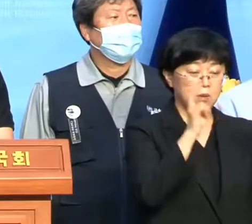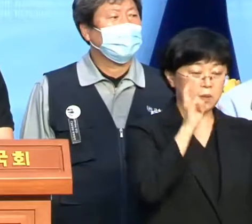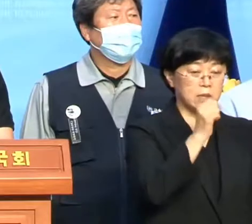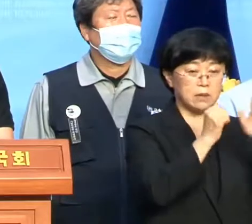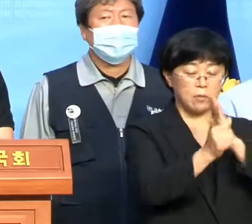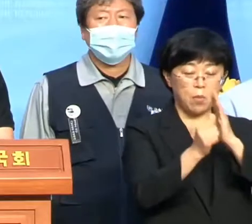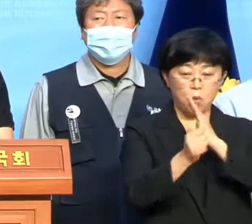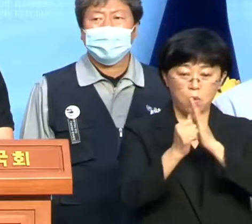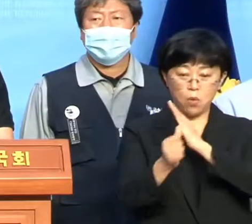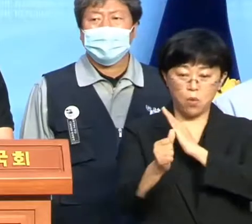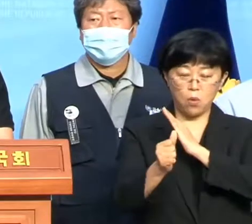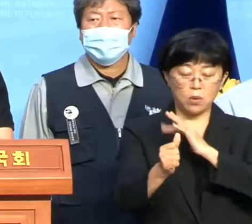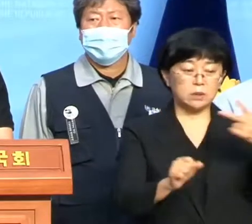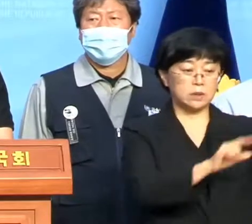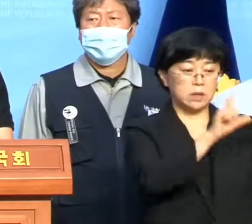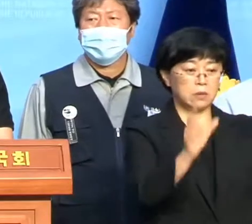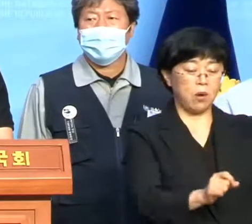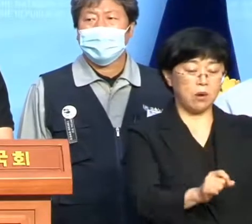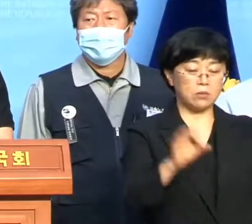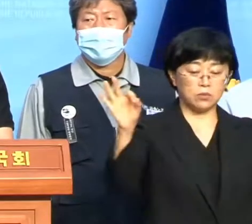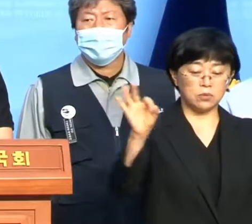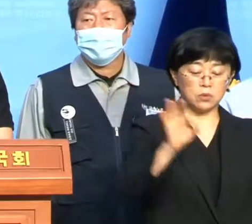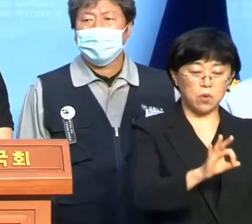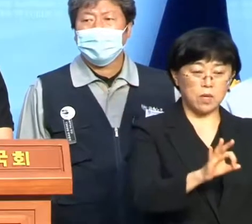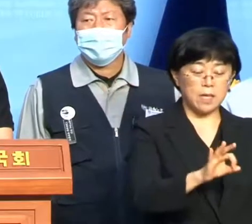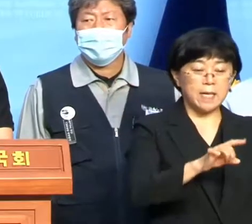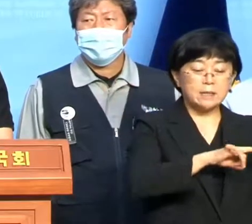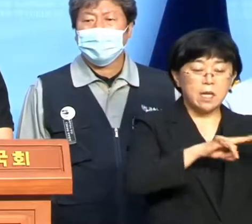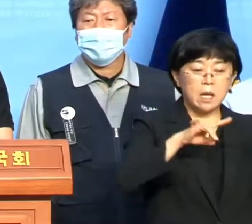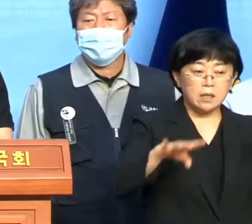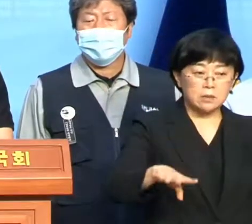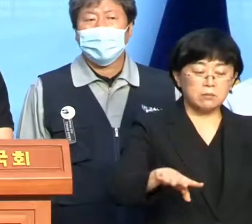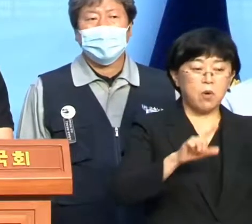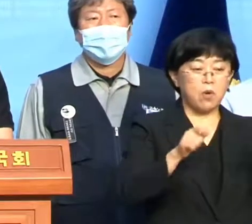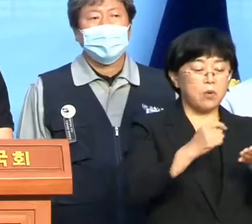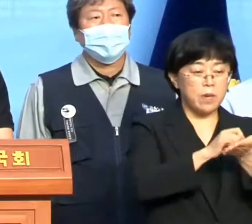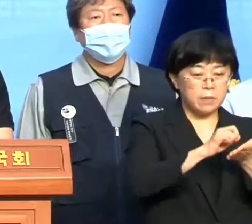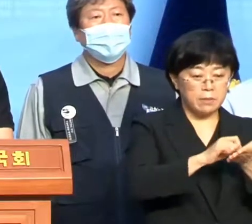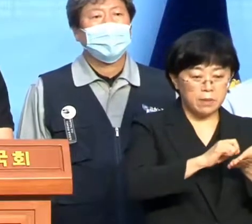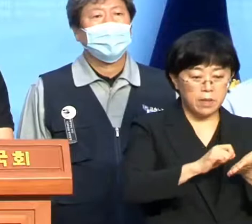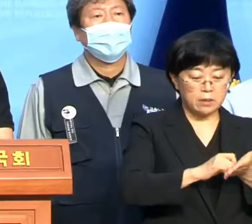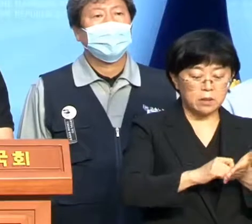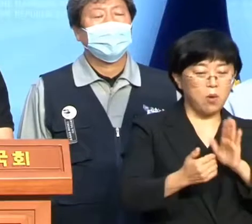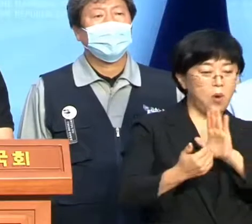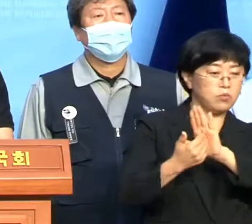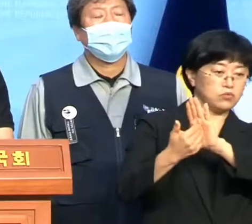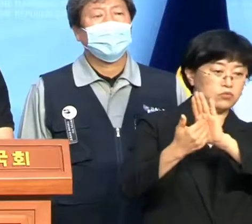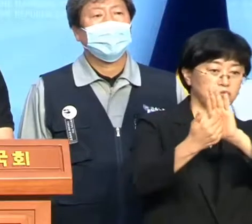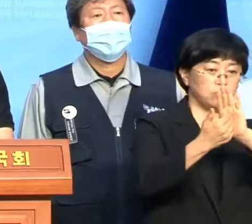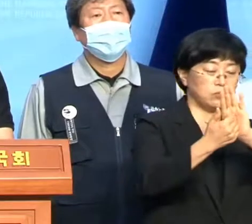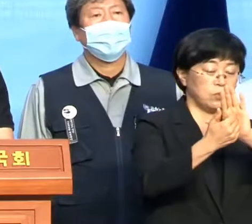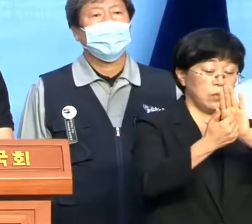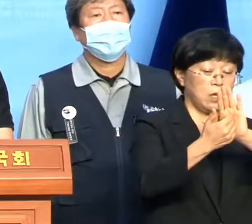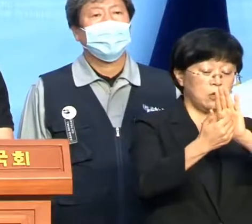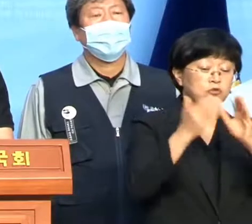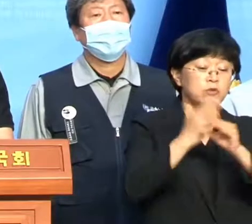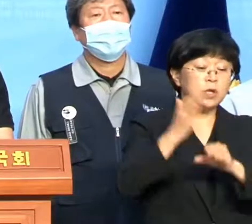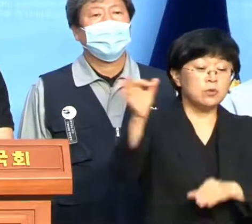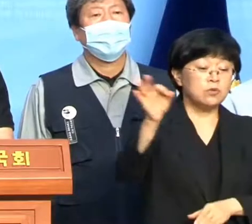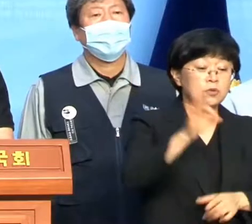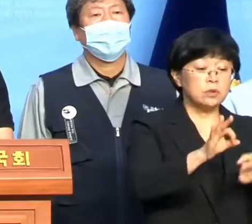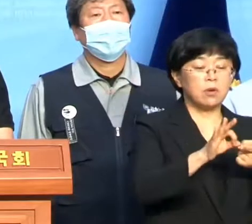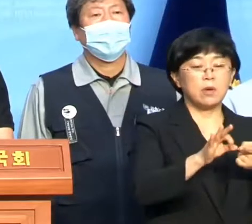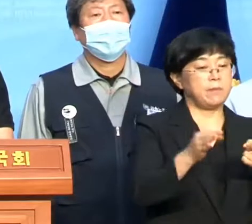대표들은 7월 기성금 세금계산서발행 서명을 거부하면서 기성금 은